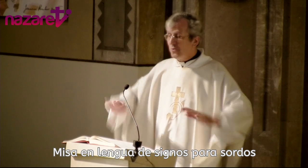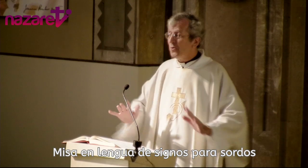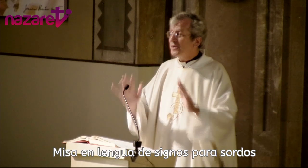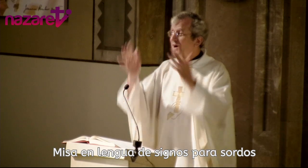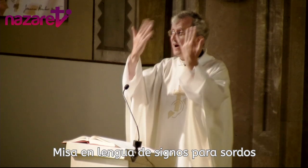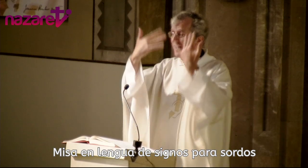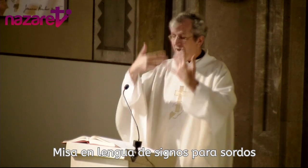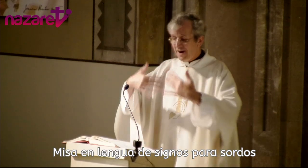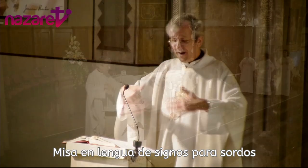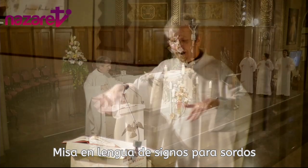aleluya,